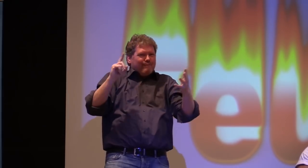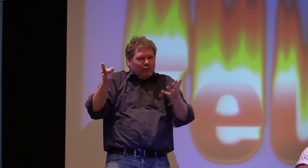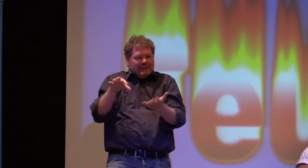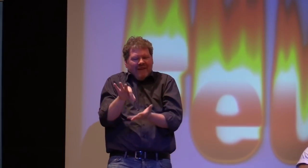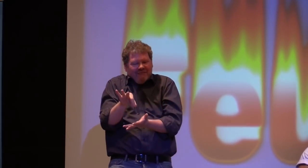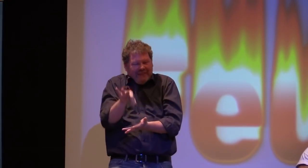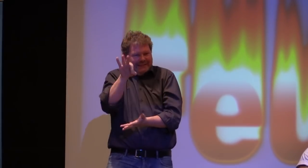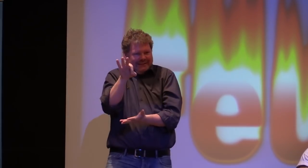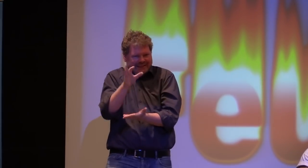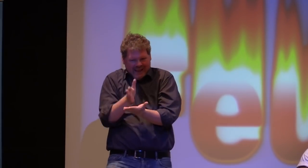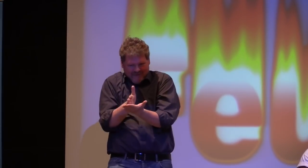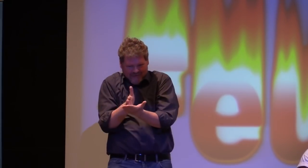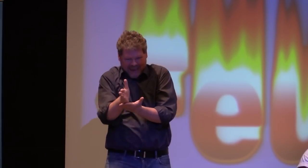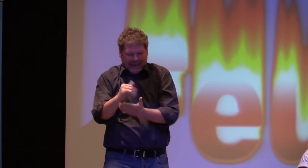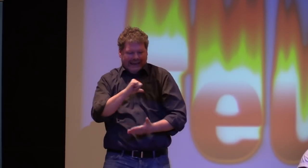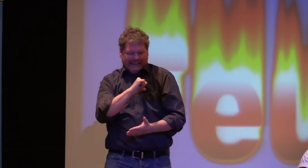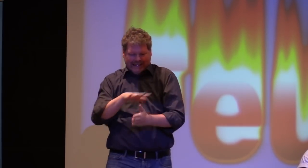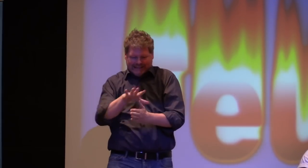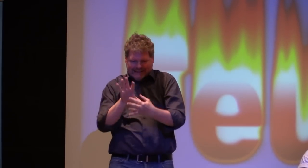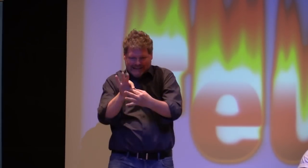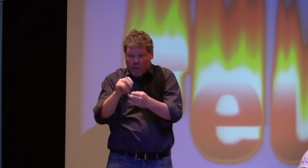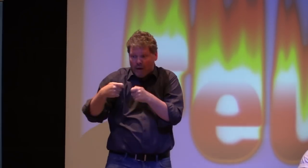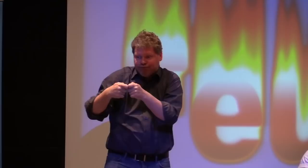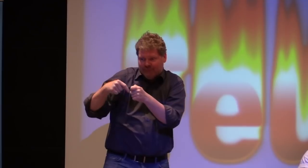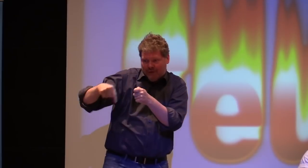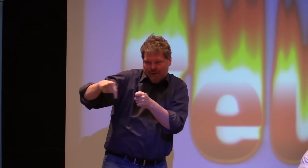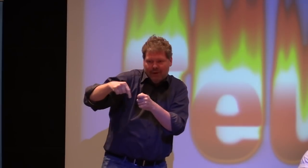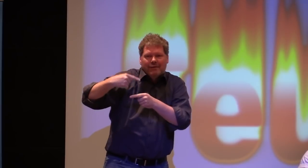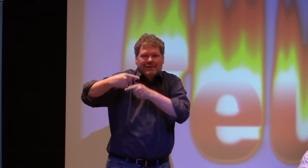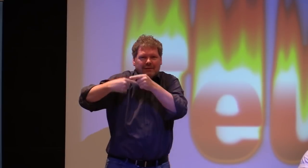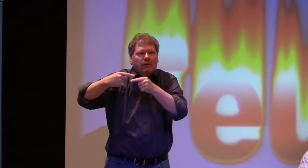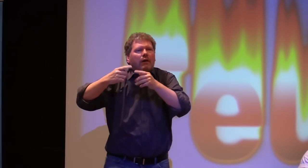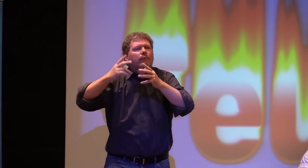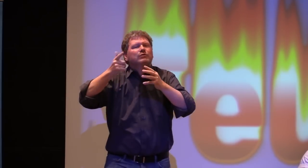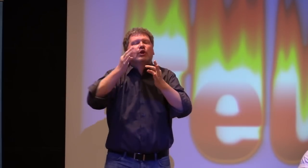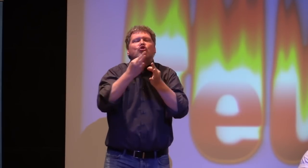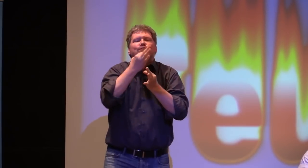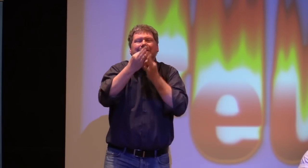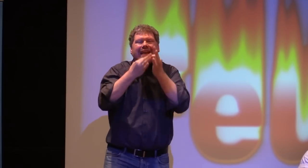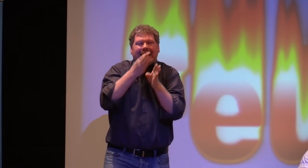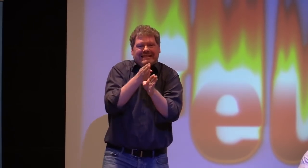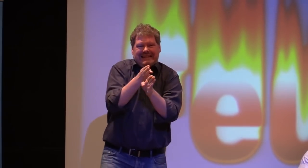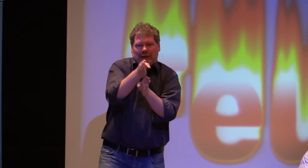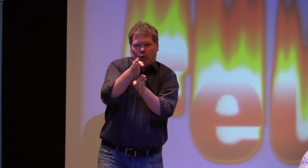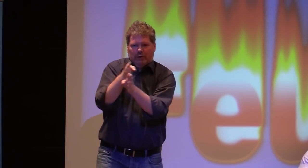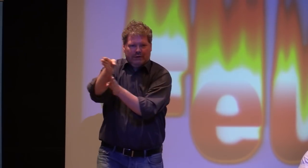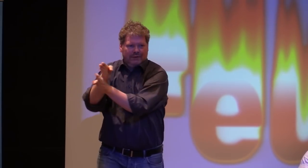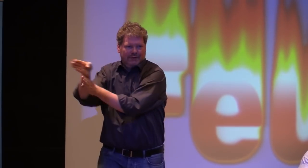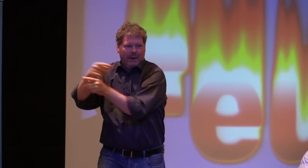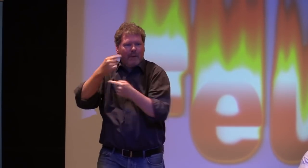viel. Andersrum für die gehörlosen Schüler, die vielleicht auch inklusiv beschult werden, ist das alles sehr, sehr viel, sodass natürlich ganz viele andere Reize